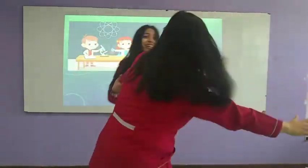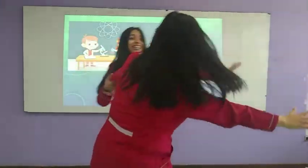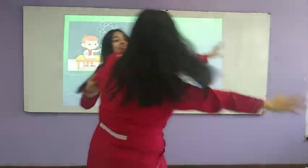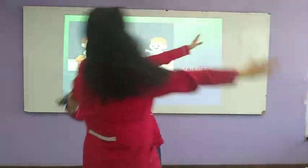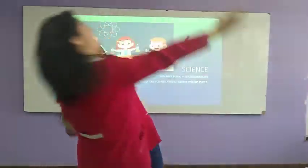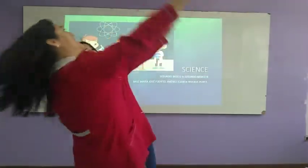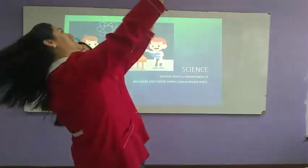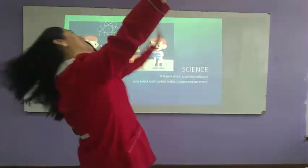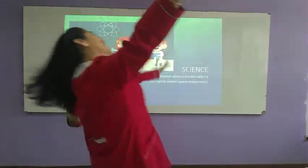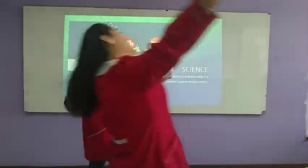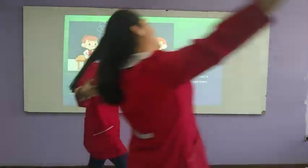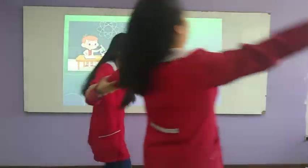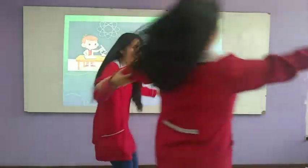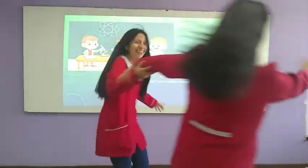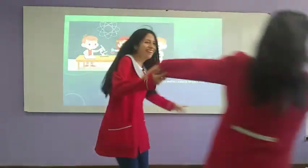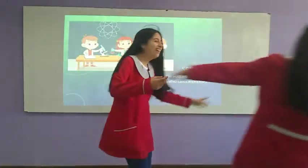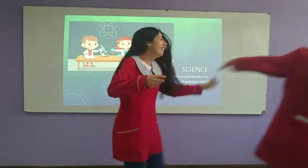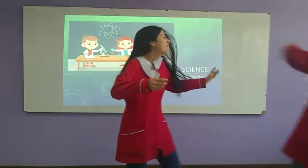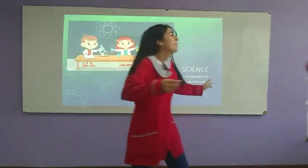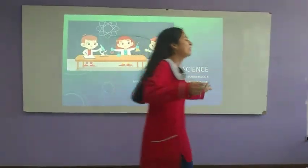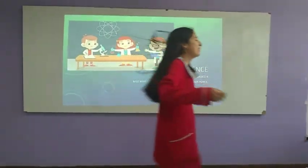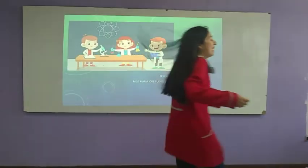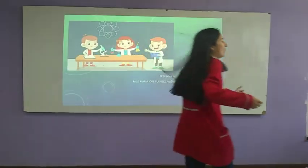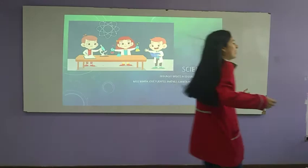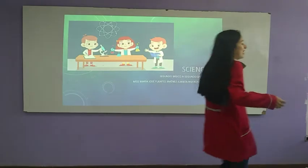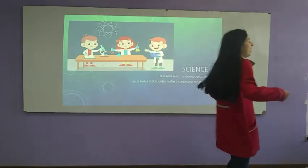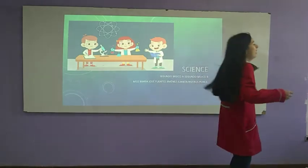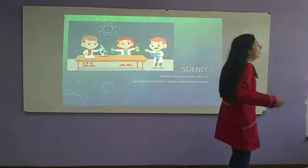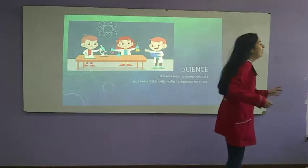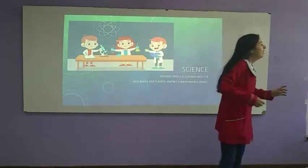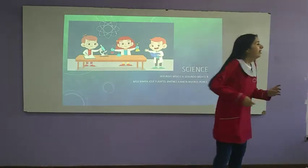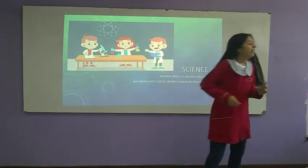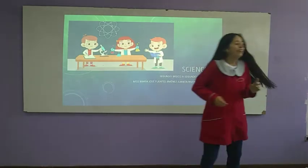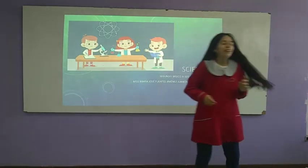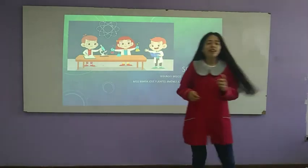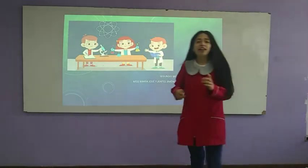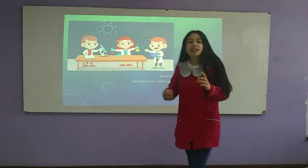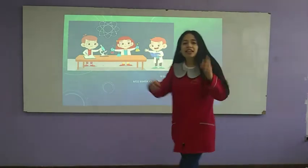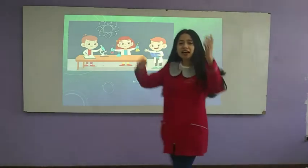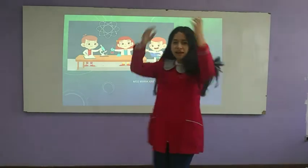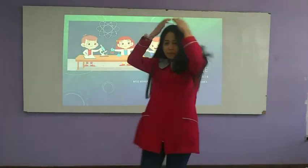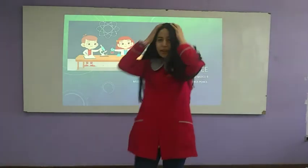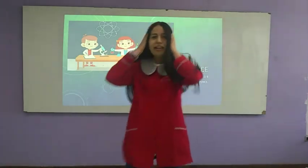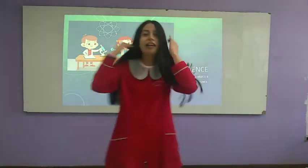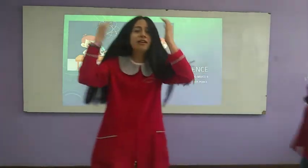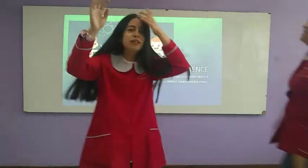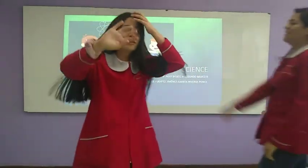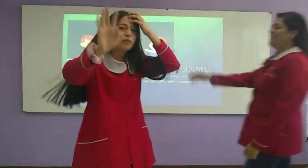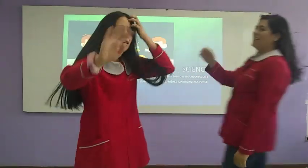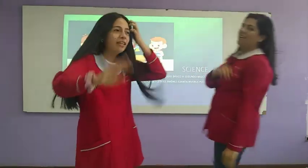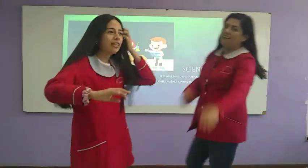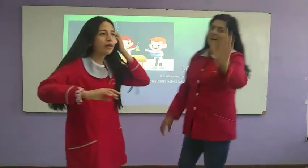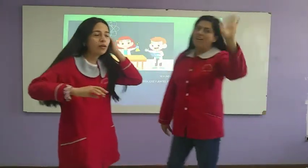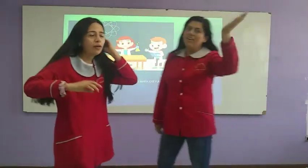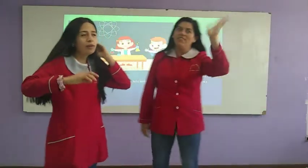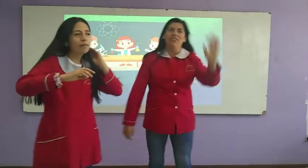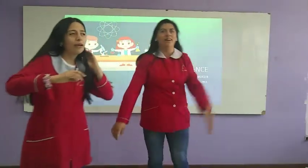mire! Ya, vamos. Vamos a la ventana. ¡Ay, ya! Hello, student. Hello, everyone.